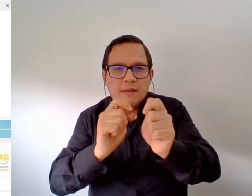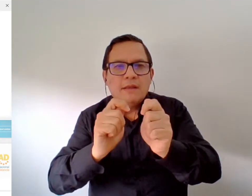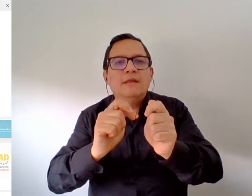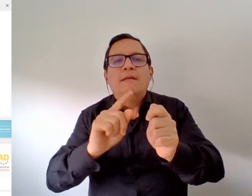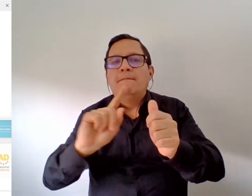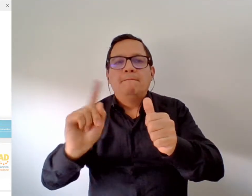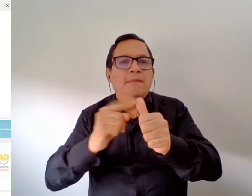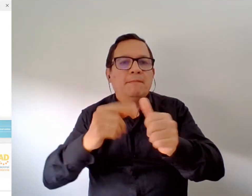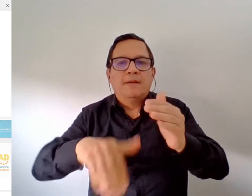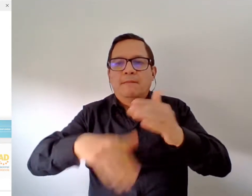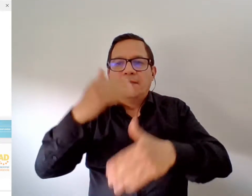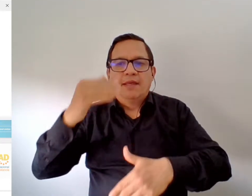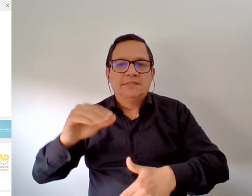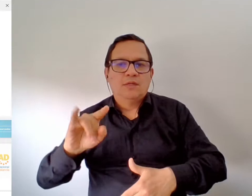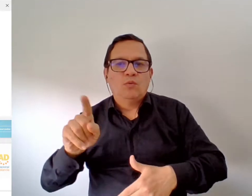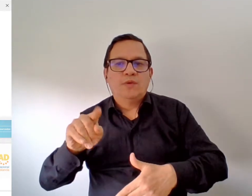USB.